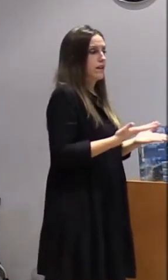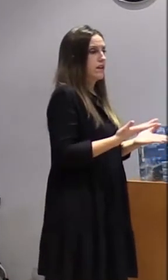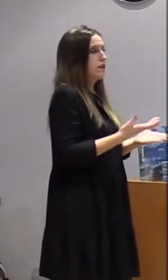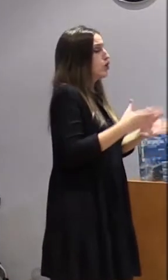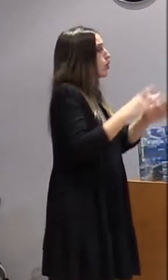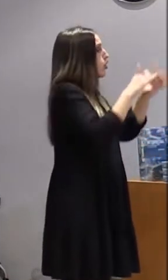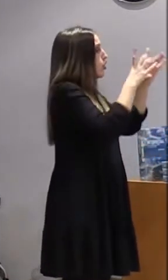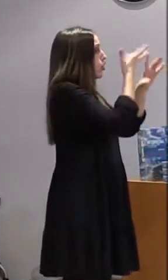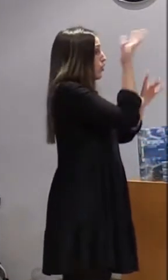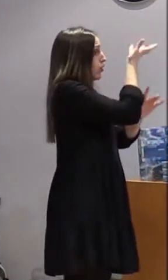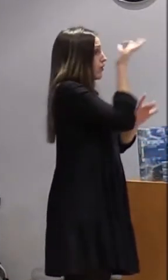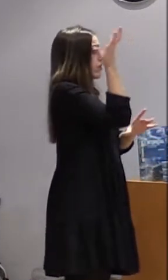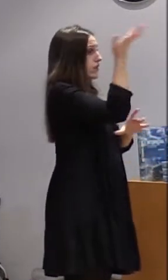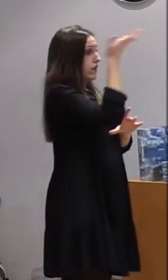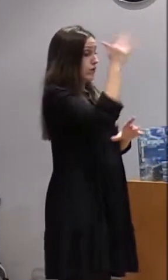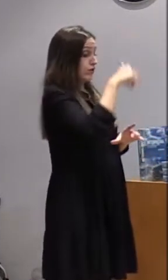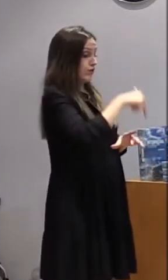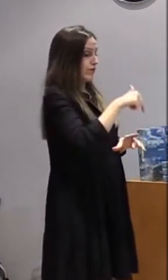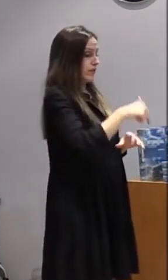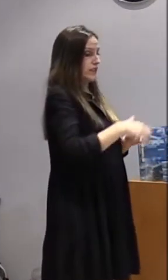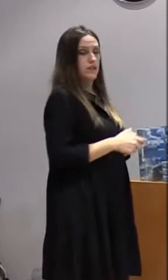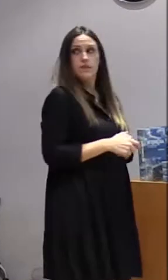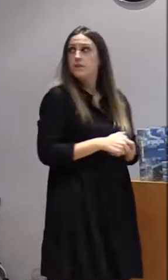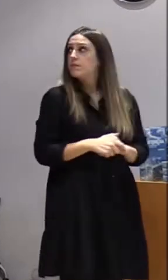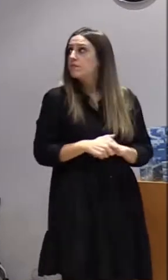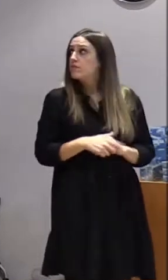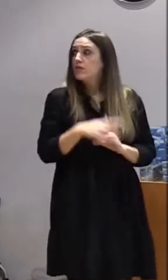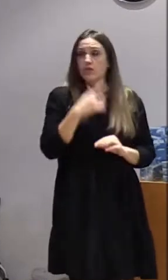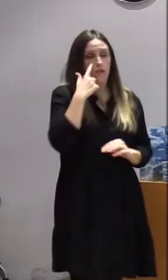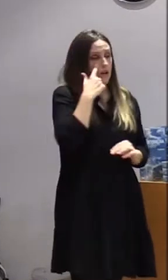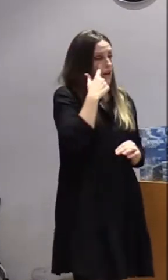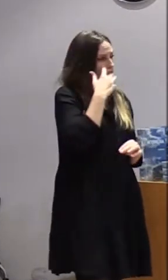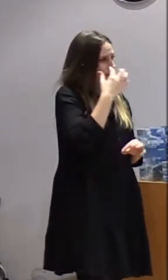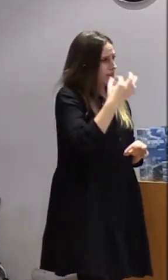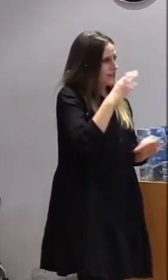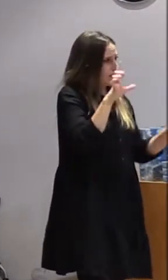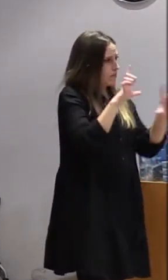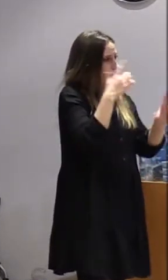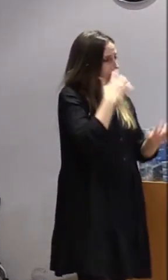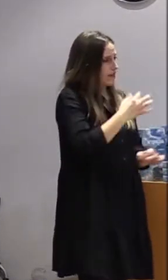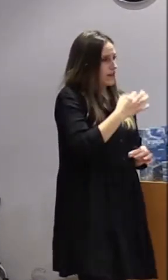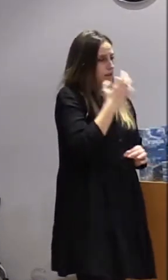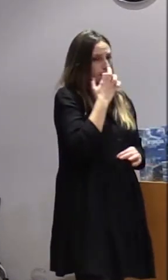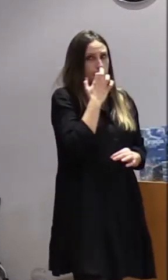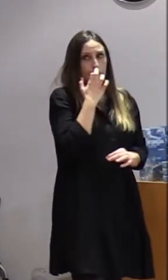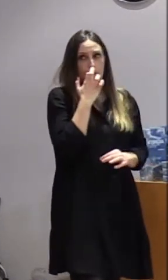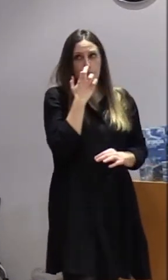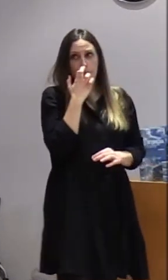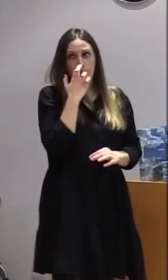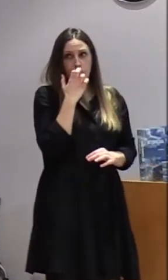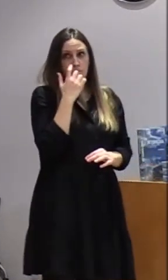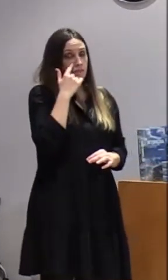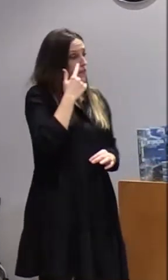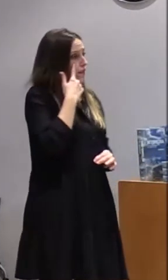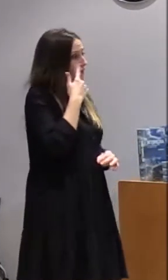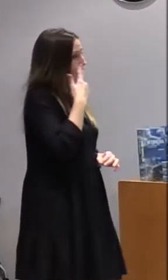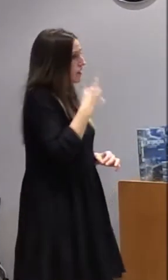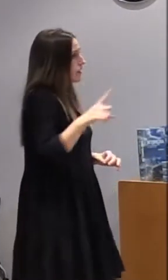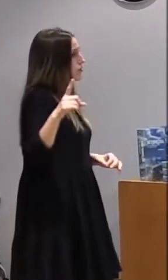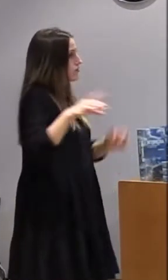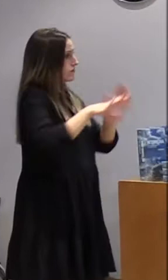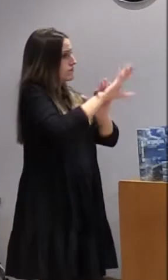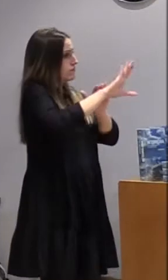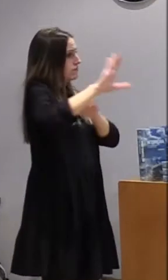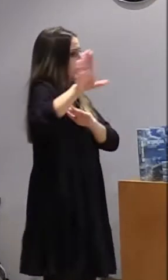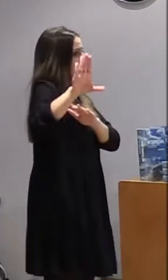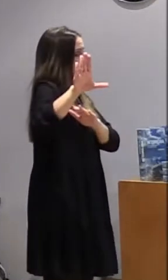de Patinir de arriba con la imagen real de abajo. Y fijaros, Patinir, en esa tormenta de la parte izquierda